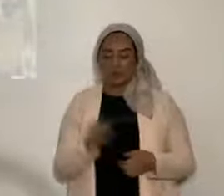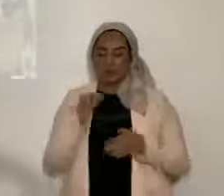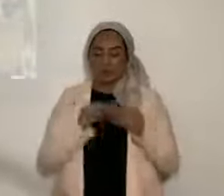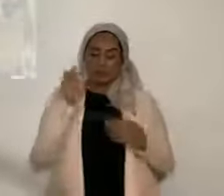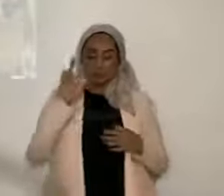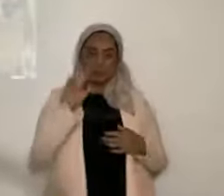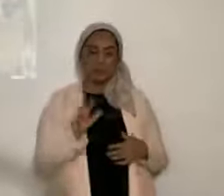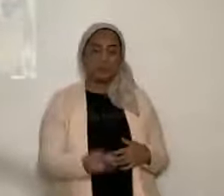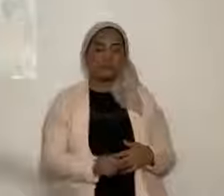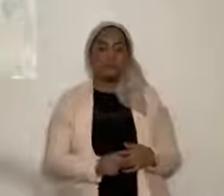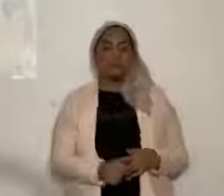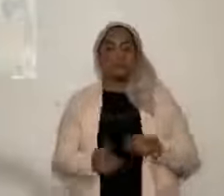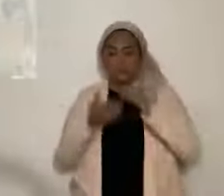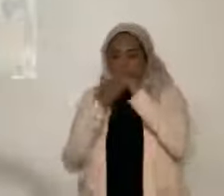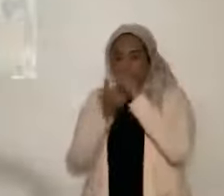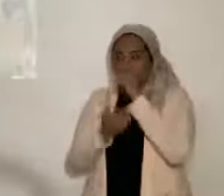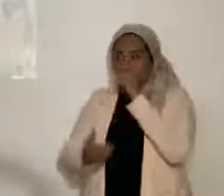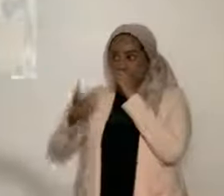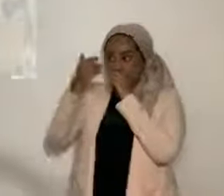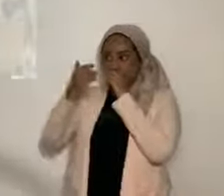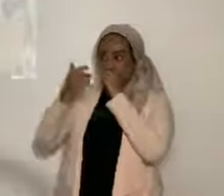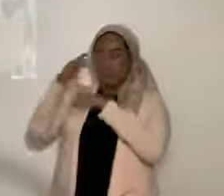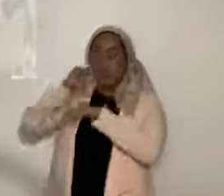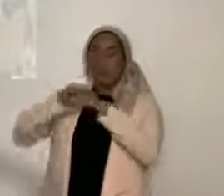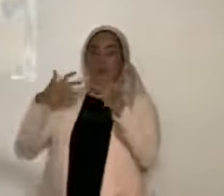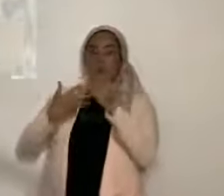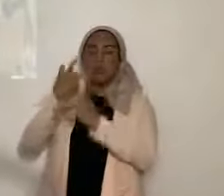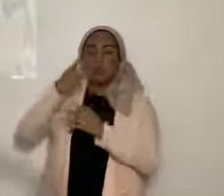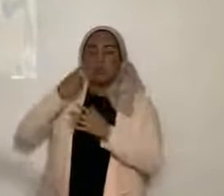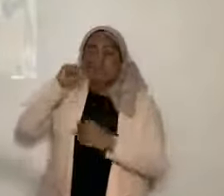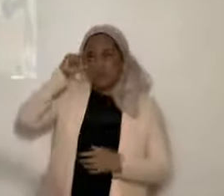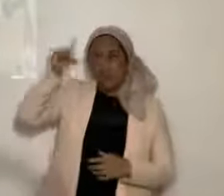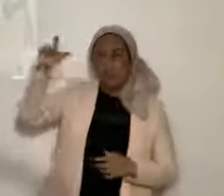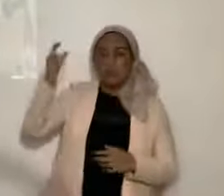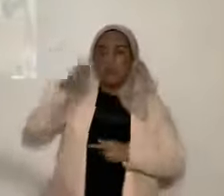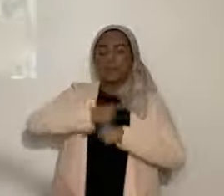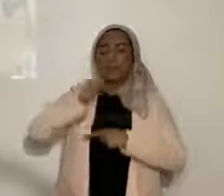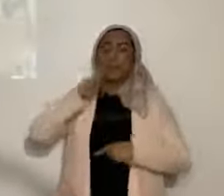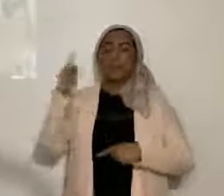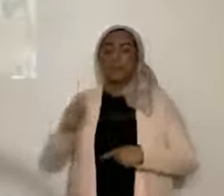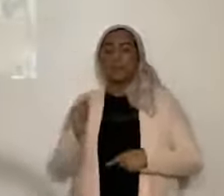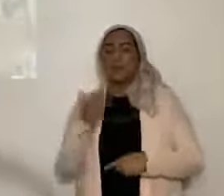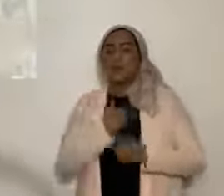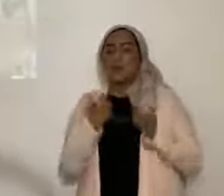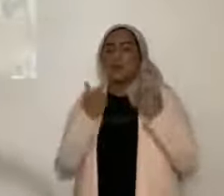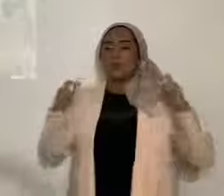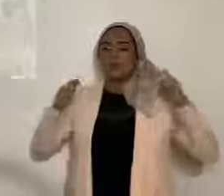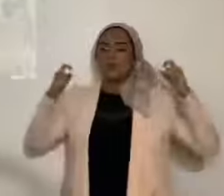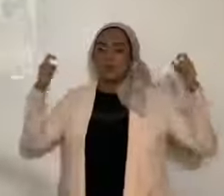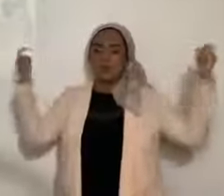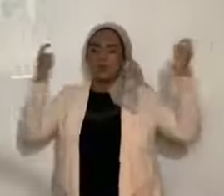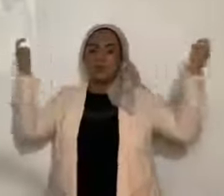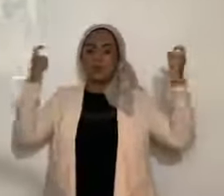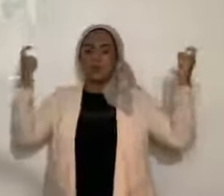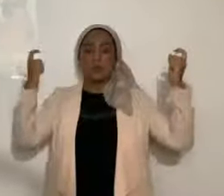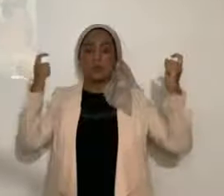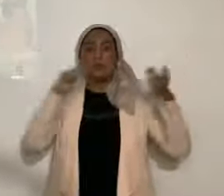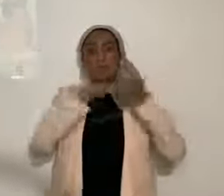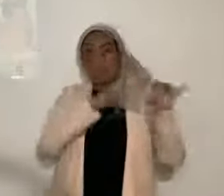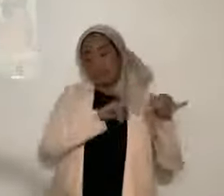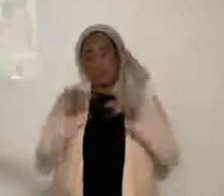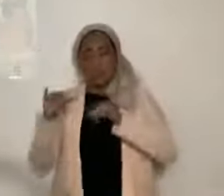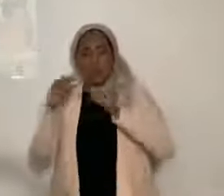3. Tocar shofar en la nueva luna, en el día señalado, en el día de nuestra fiesta solemne. Y eso te remite ¿a